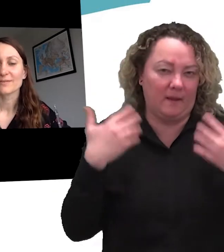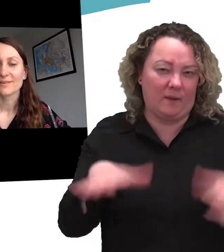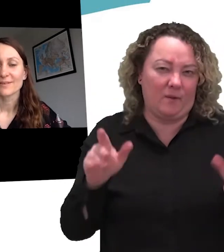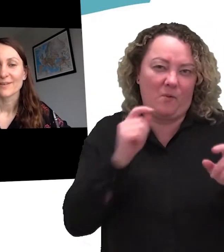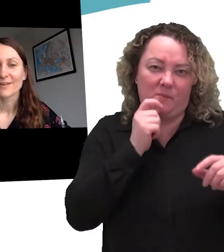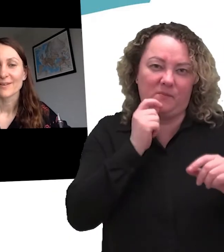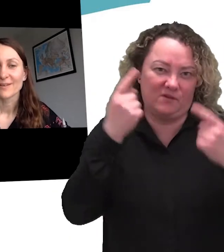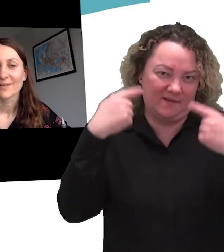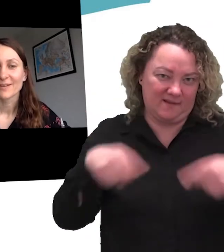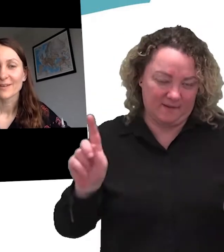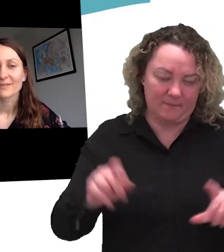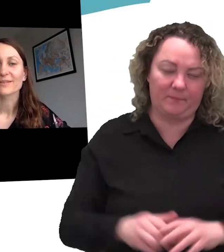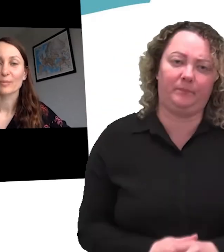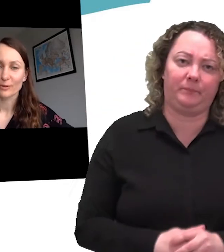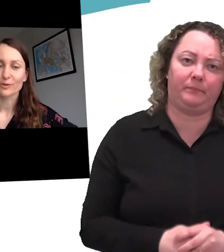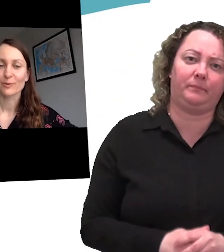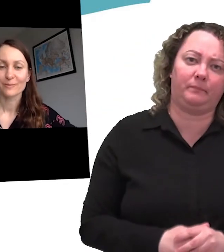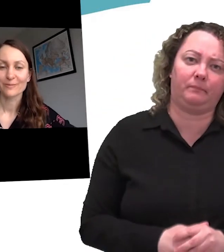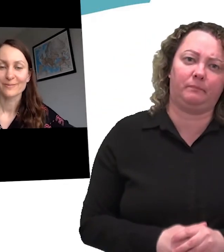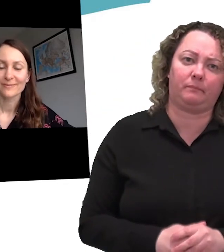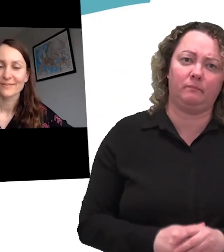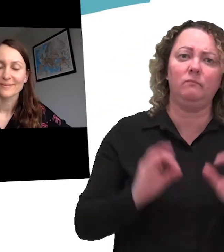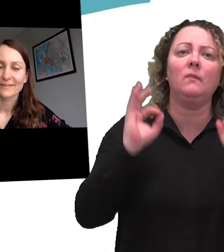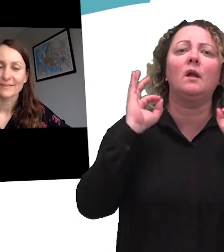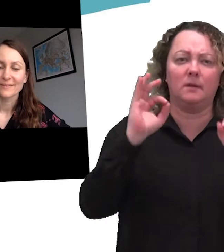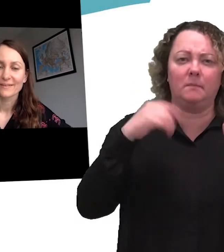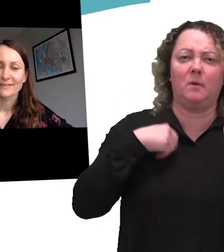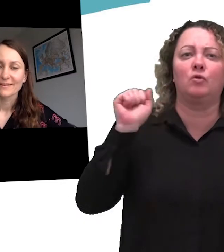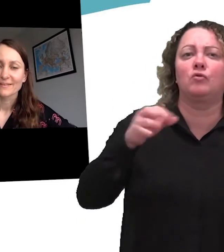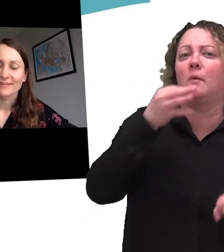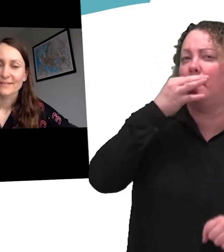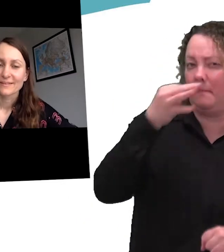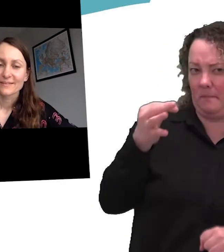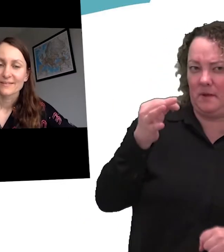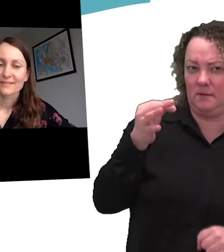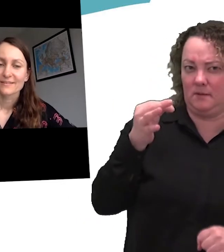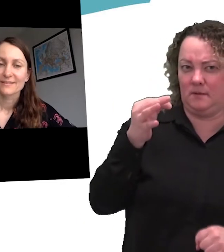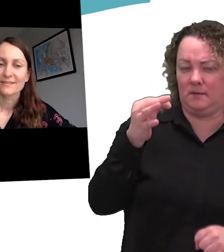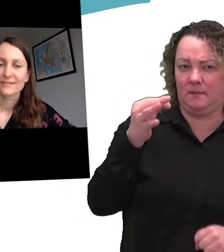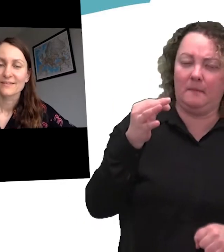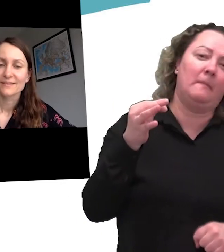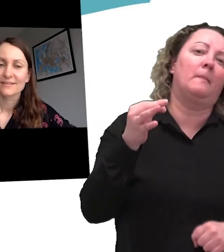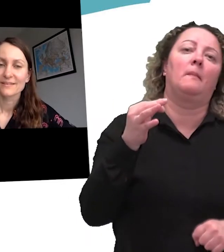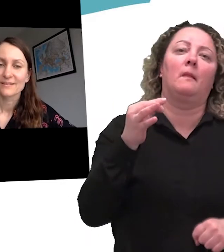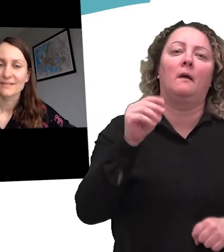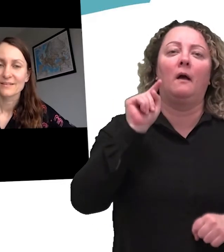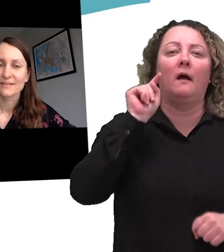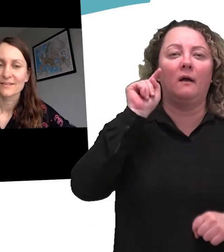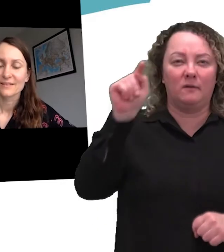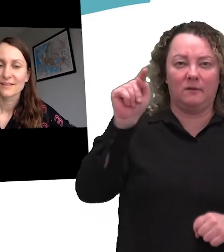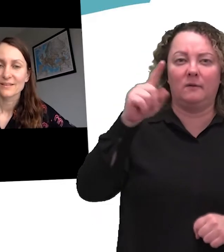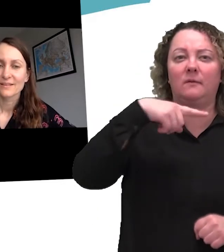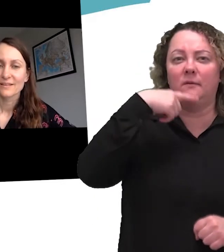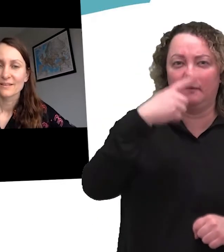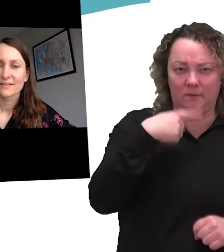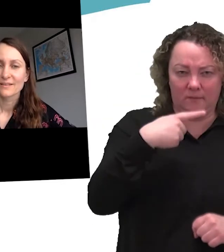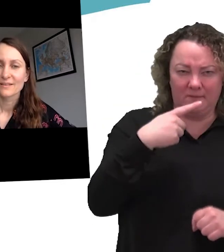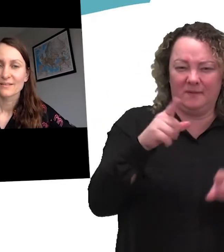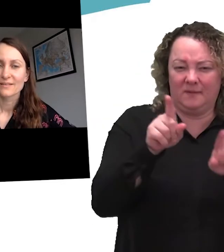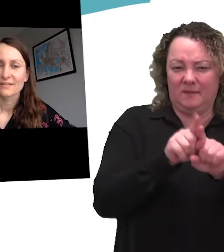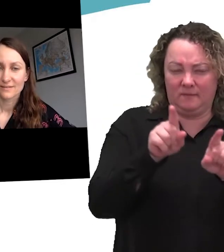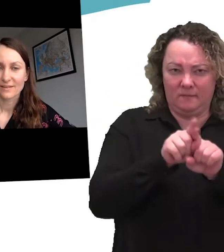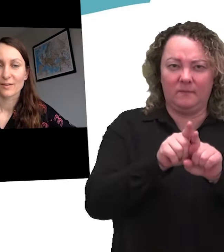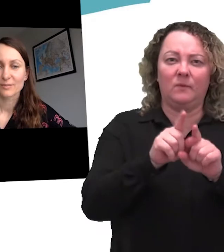Trumpai tada labai pakomentuosiu. Taip, prašau. Jūs, mes kada užsiduodam savo labai didelės užduotis, mums tada atrodo